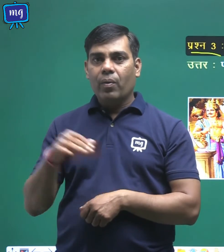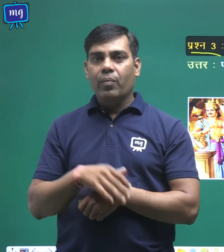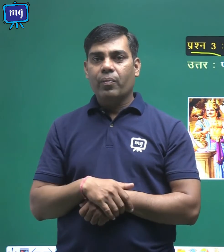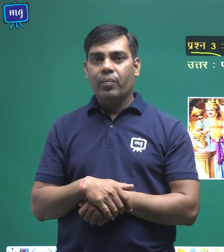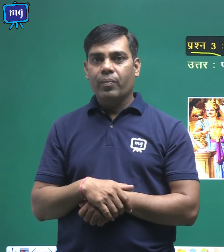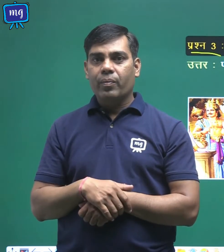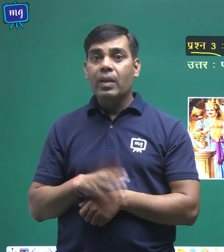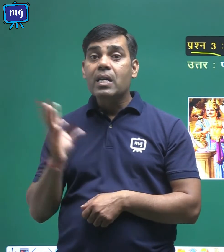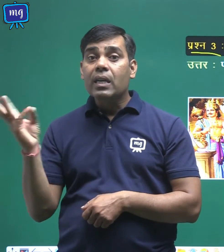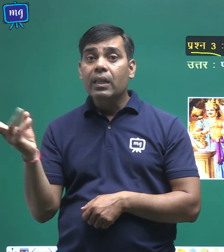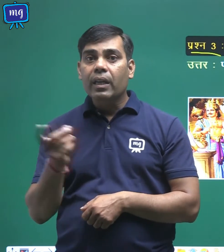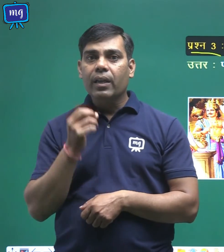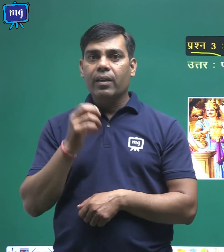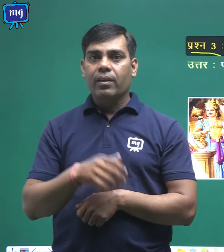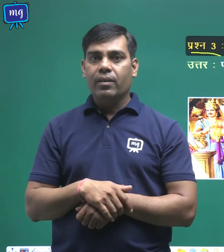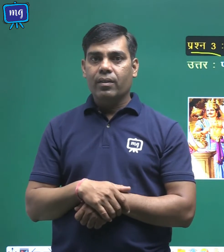कितने